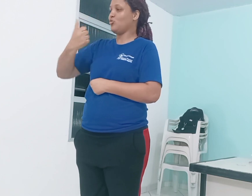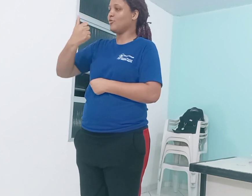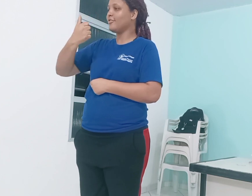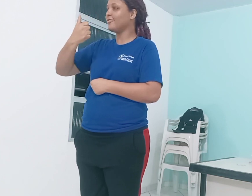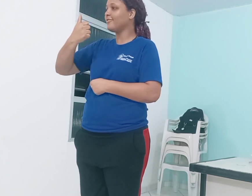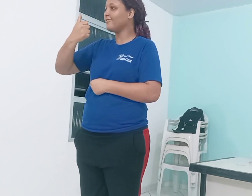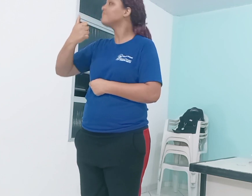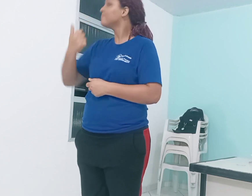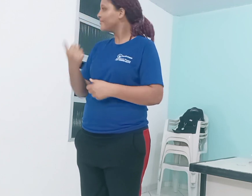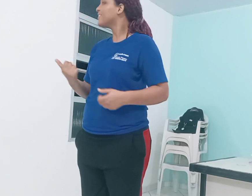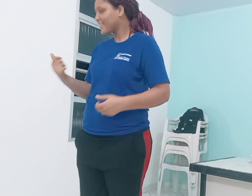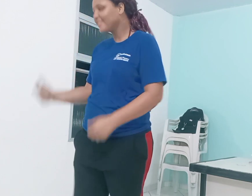1991.